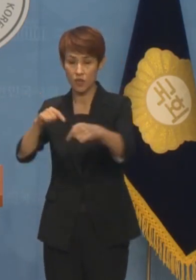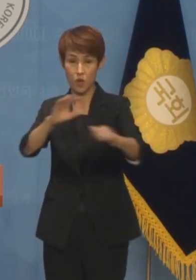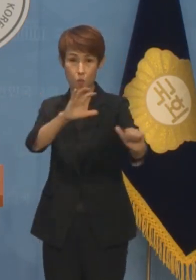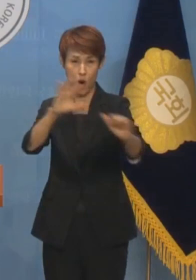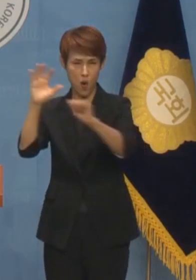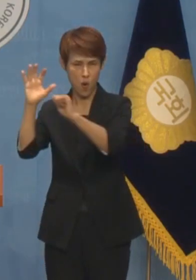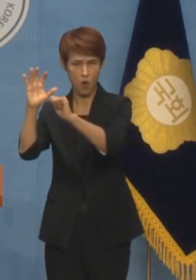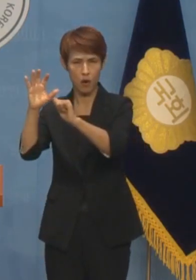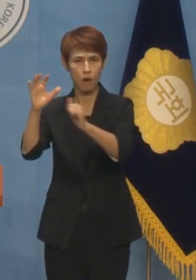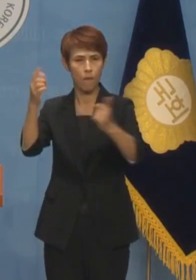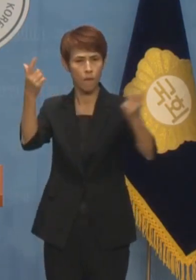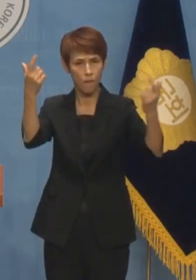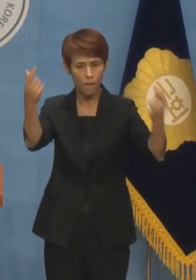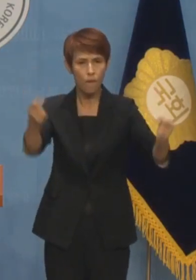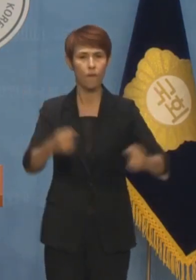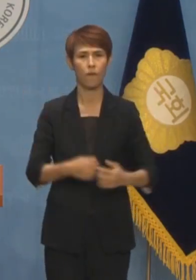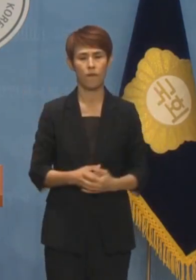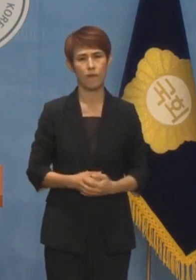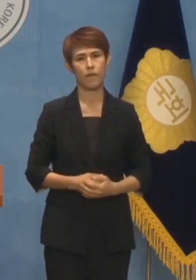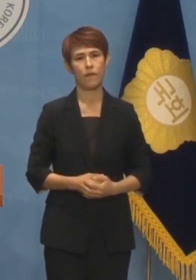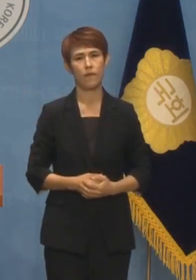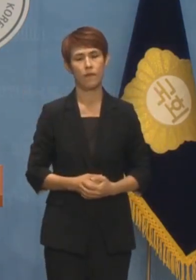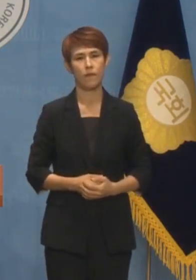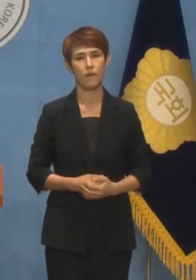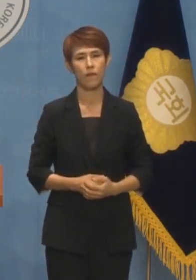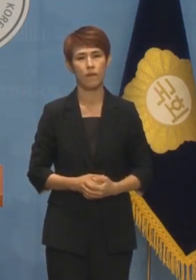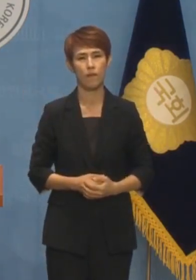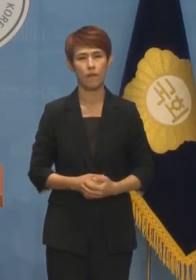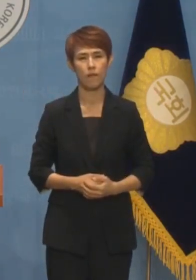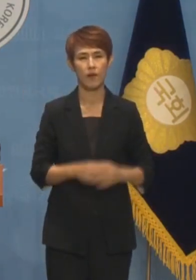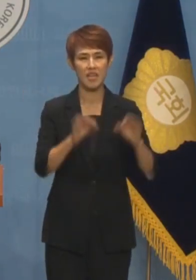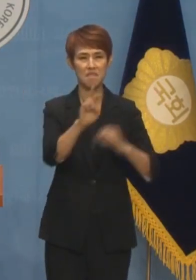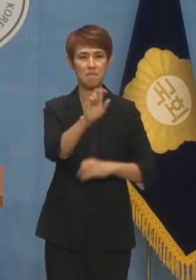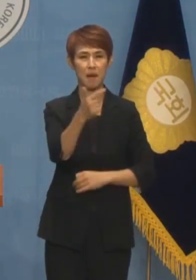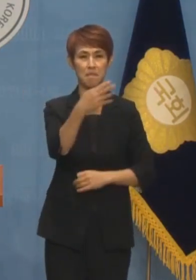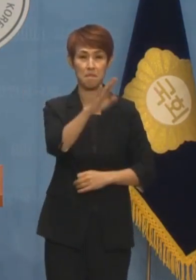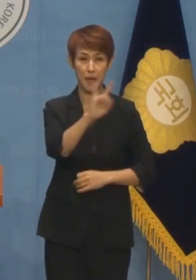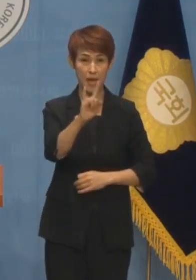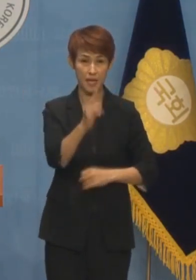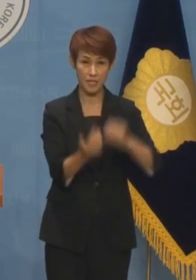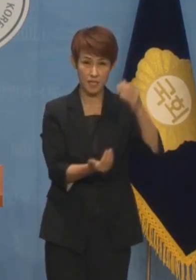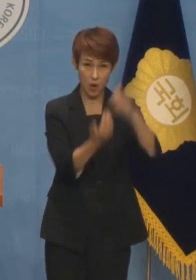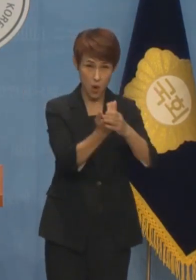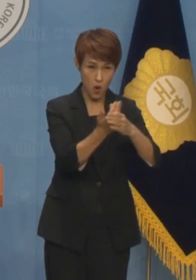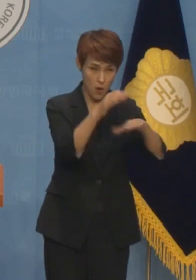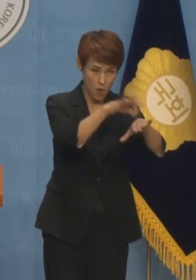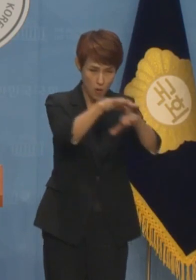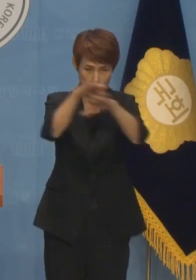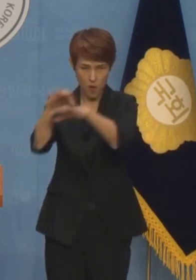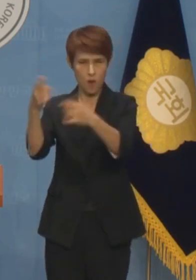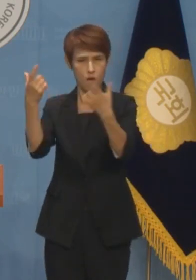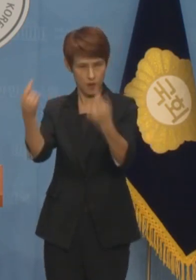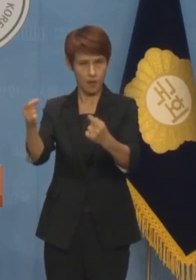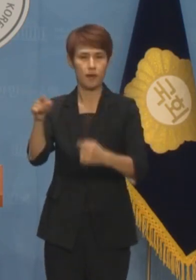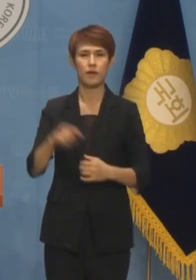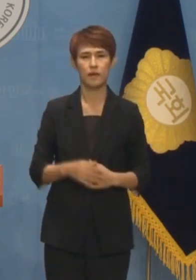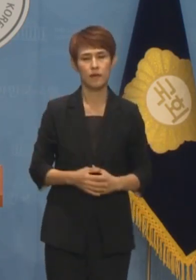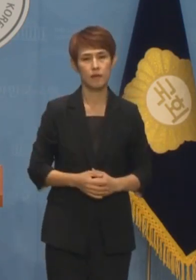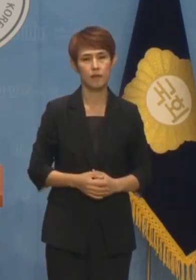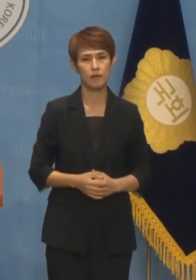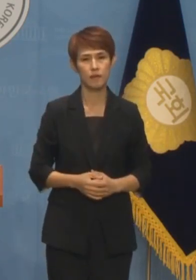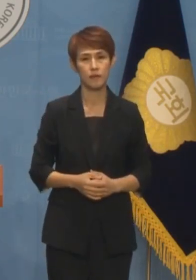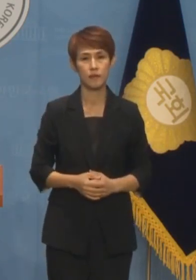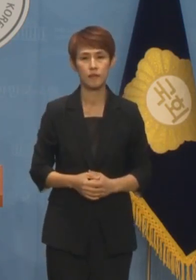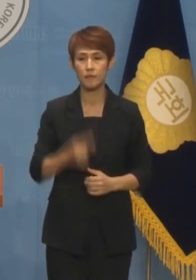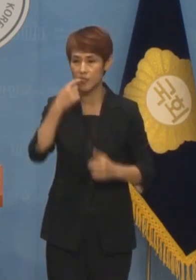것과 다르지 않습니다 제 2에 김만배 사건이라고 해도 과이 아닙니다 이처럼